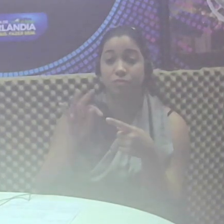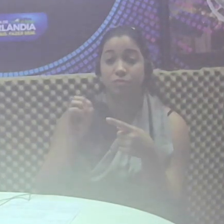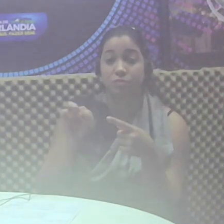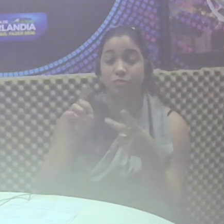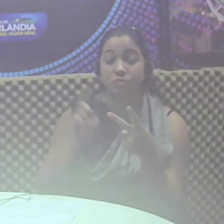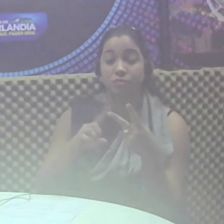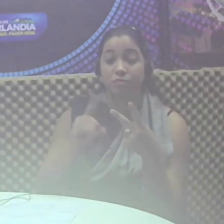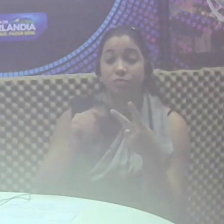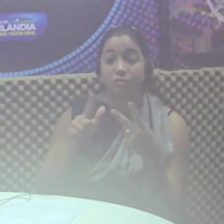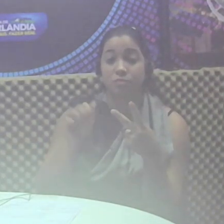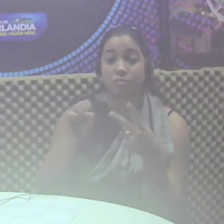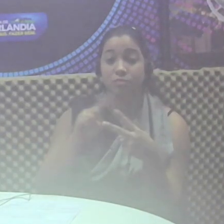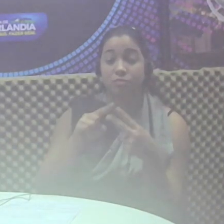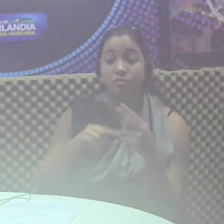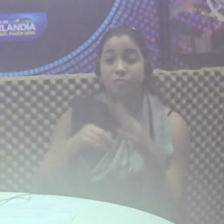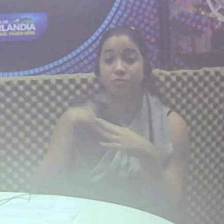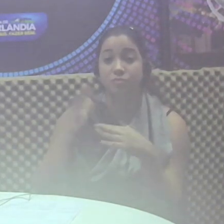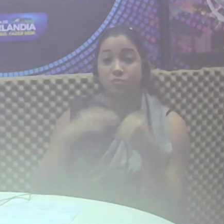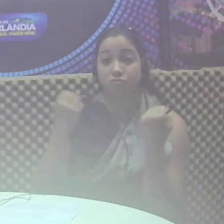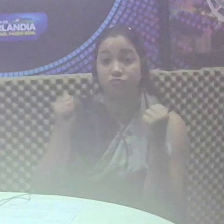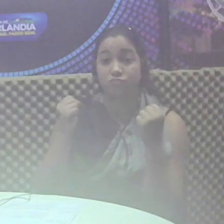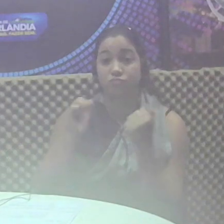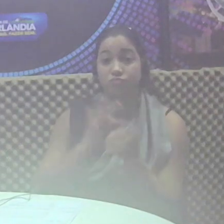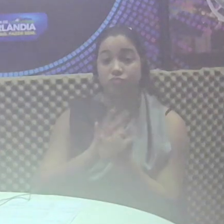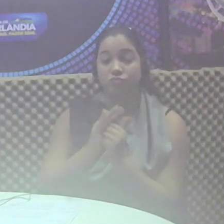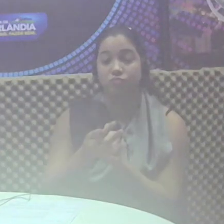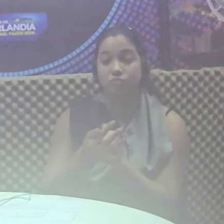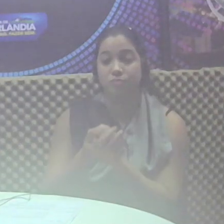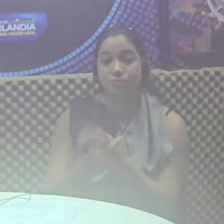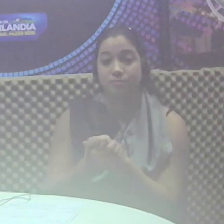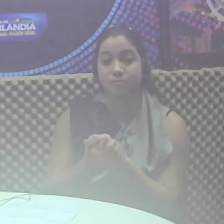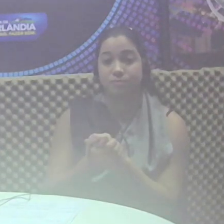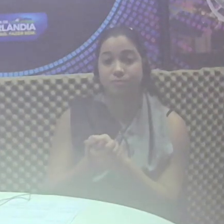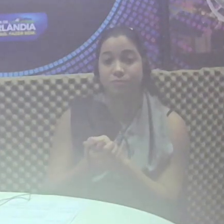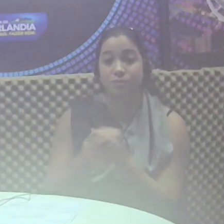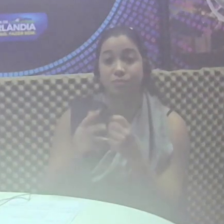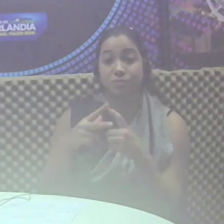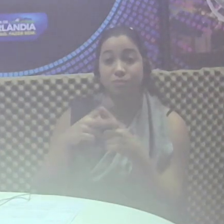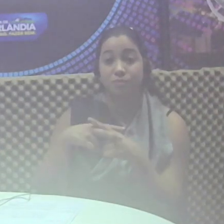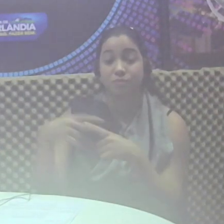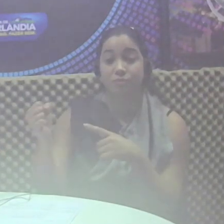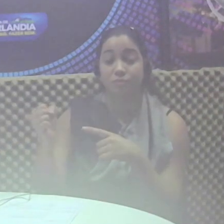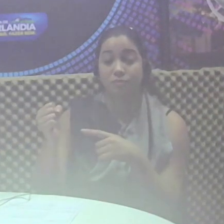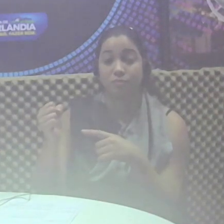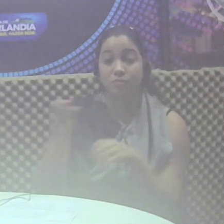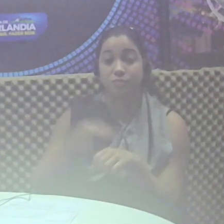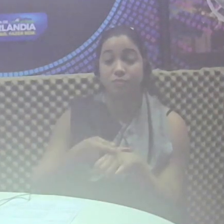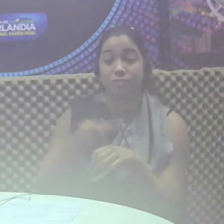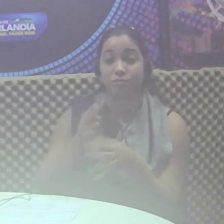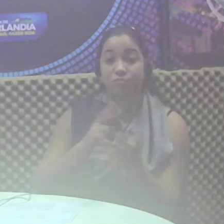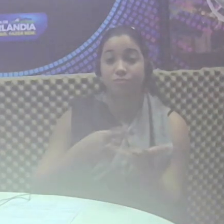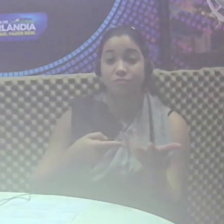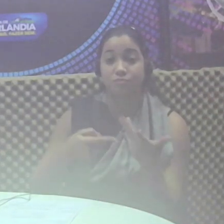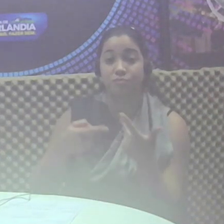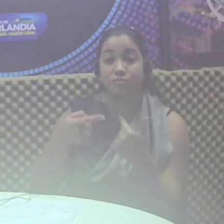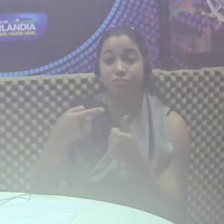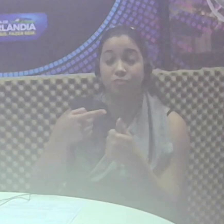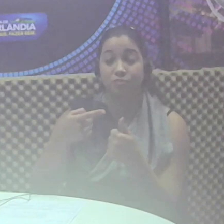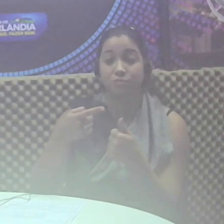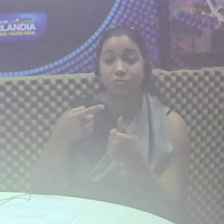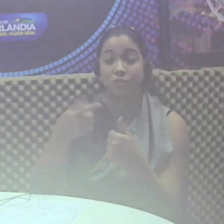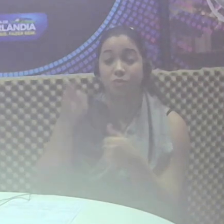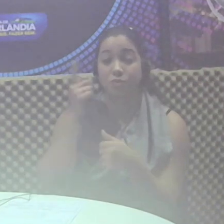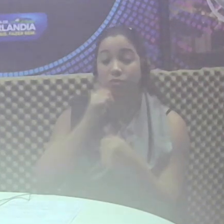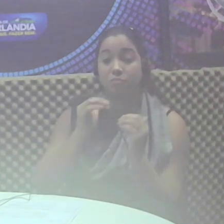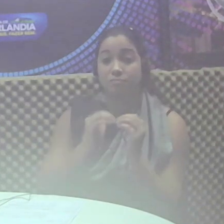Andrade, ambos profissionais de educação física da FUTEL. Além da conquista de troféus e medalhas, vários para-atletas da equipe